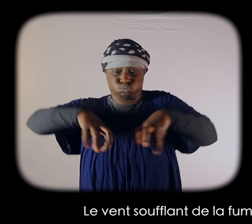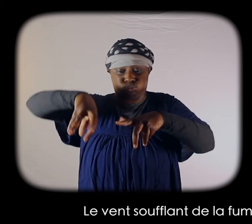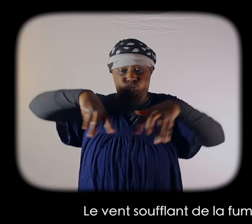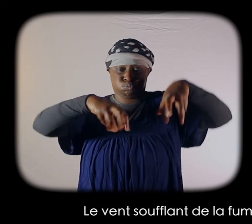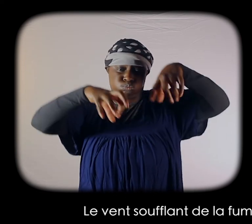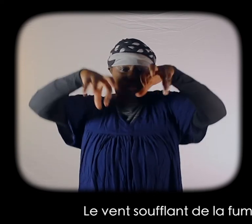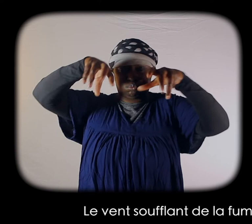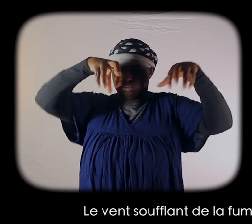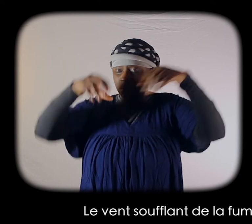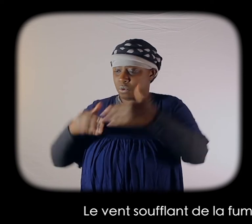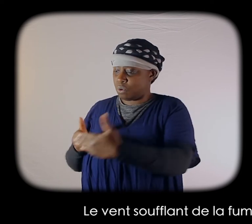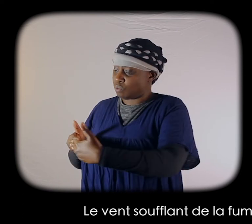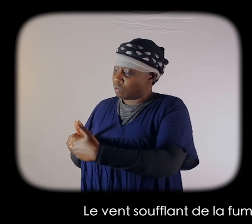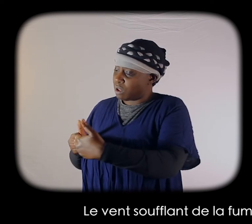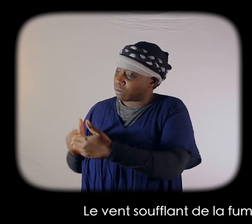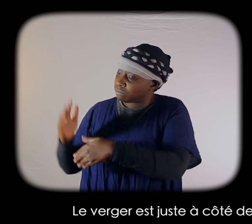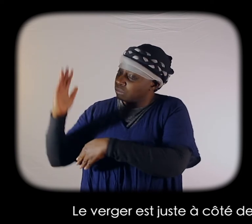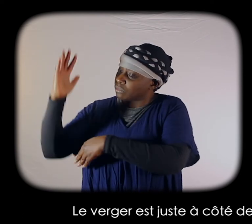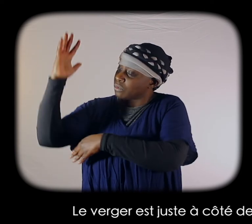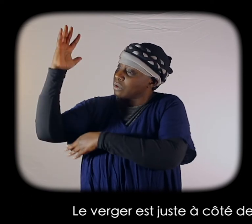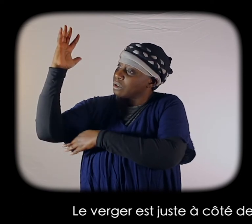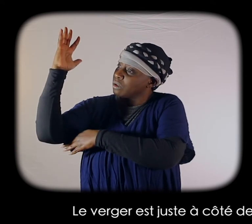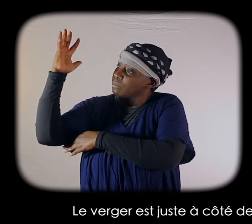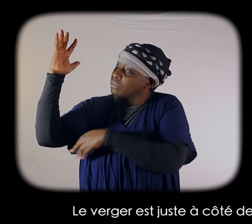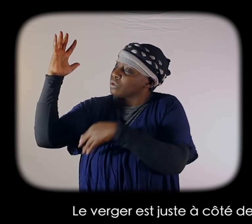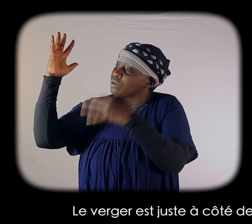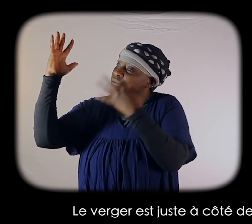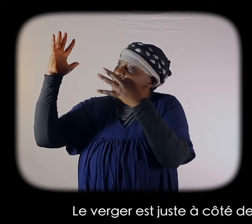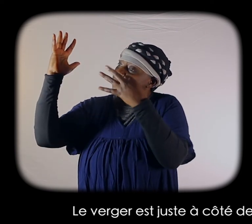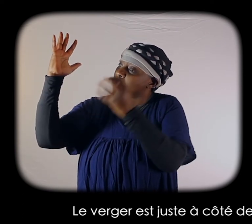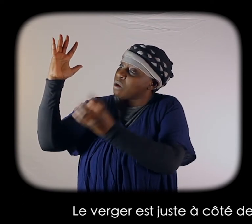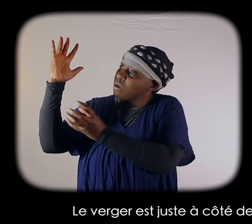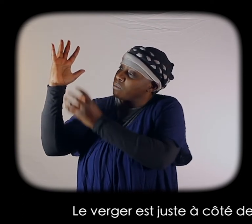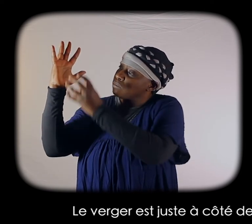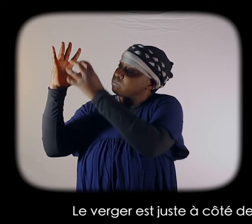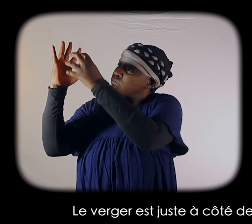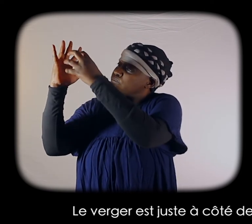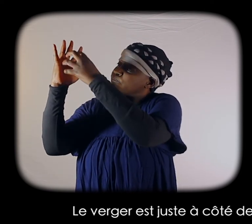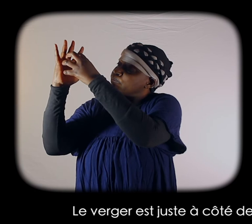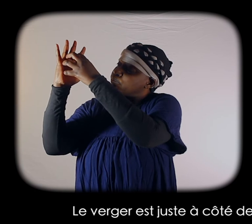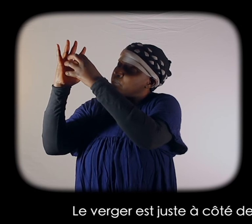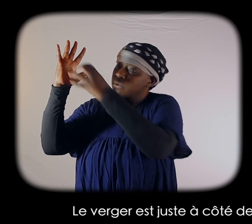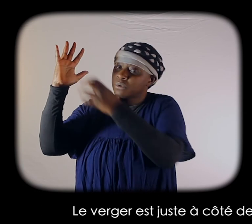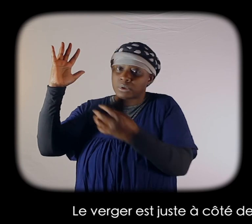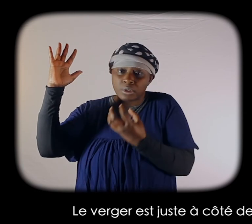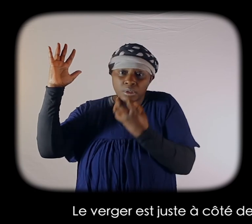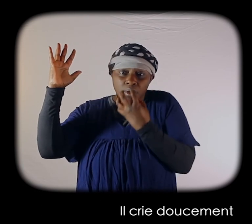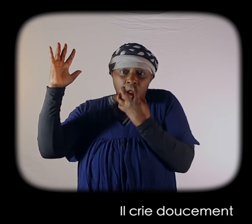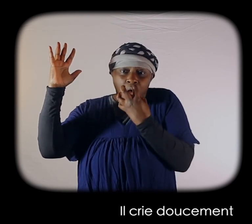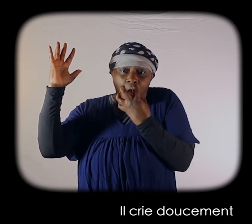风吹炊烟，果园就在我的身旁静静叫喊。